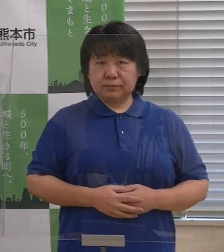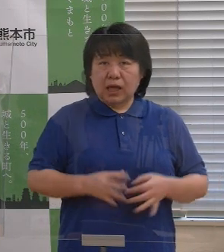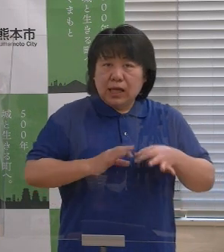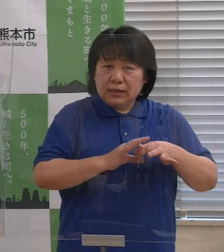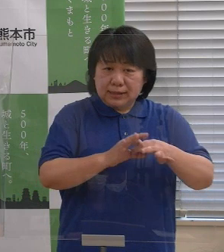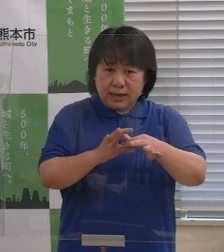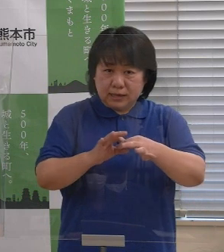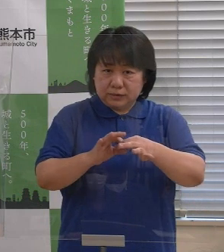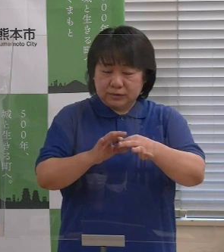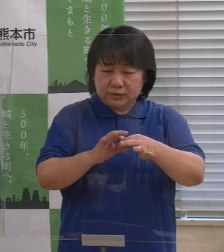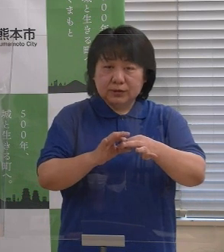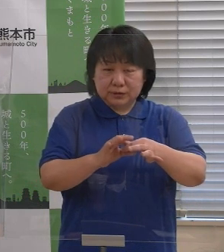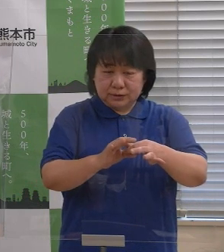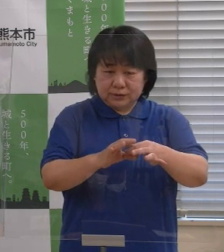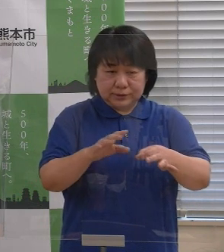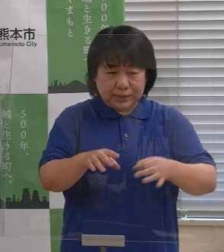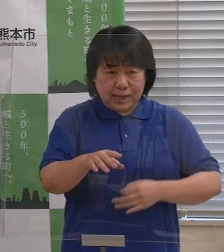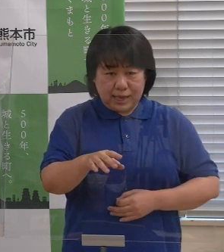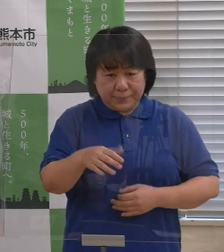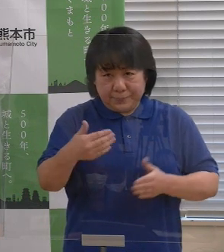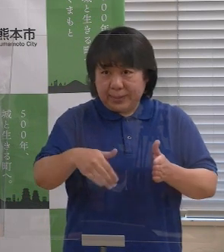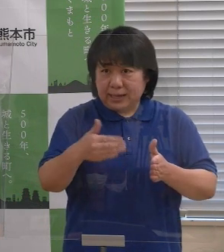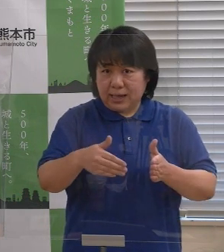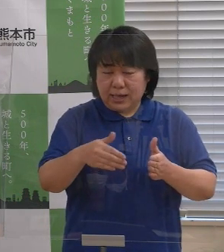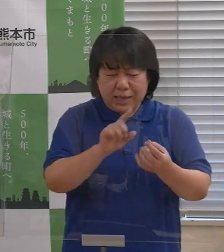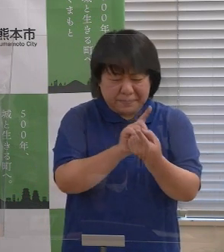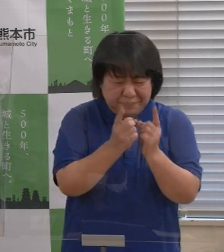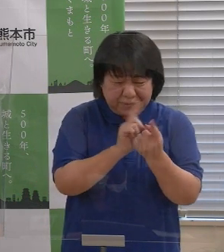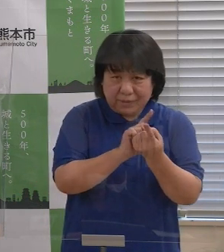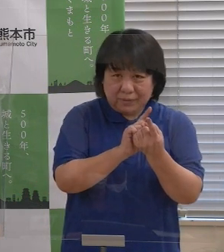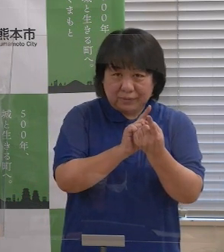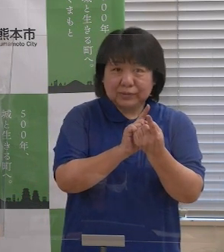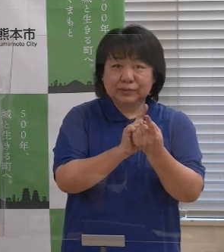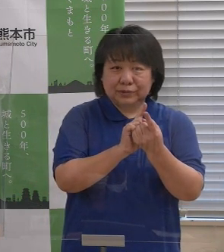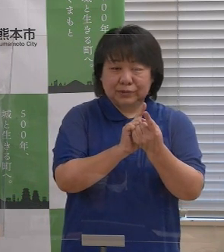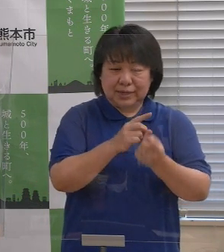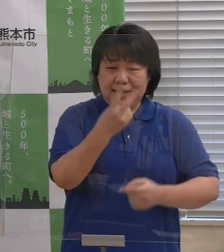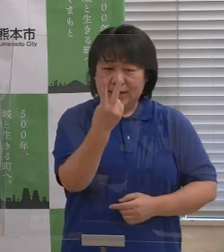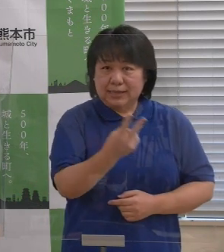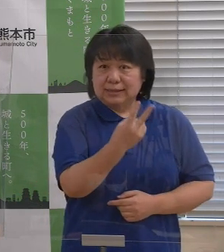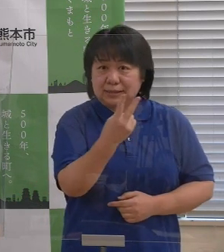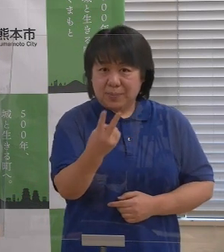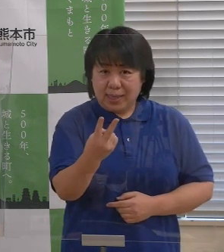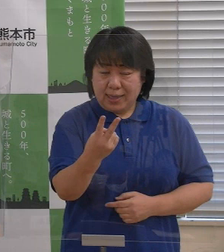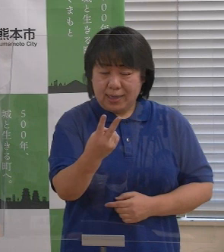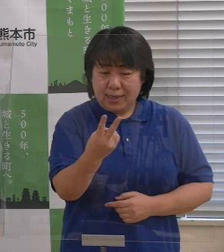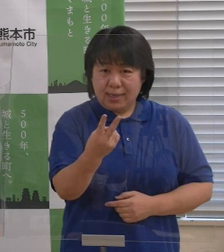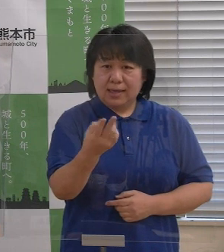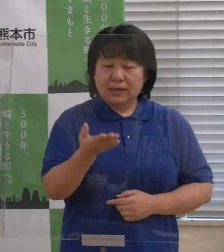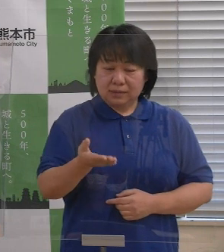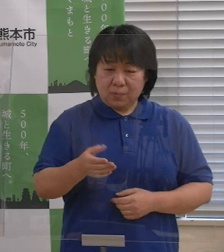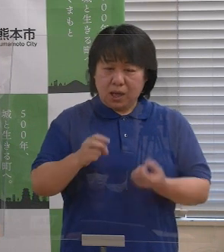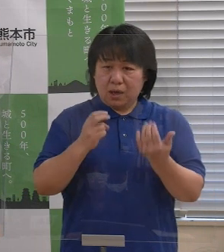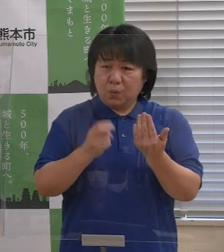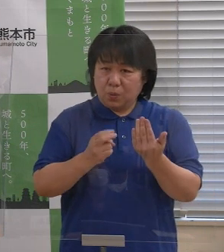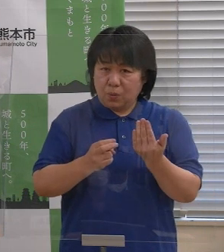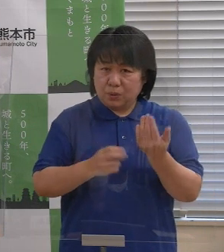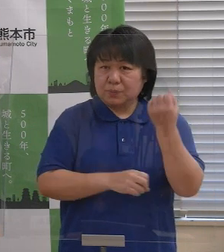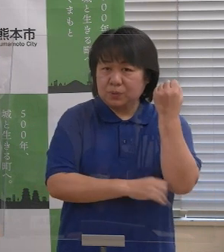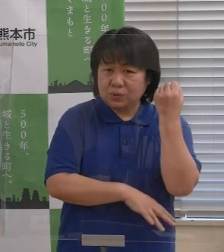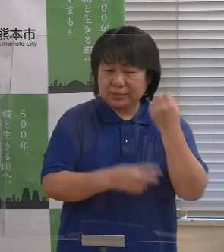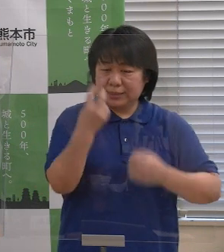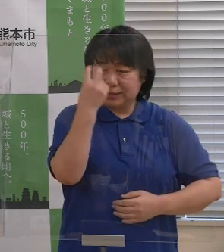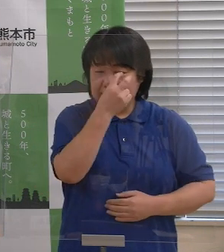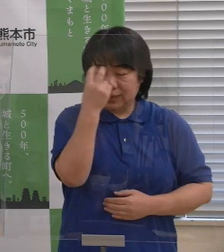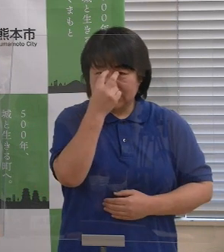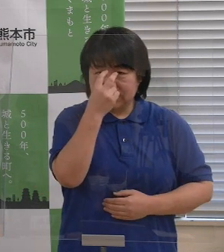連絡が取れておりません濃厚接触者2名の方につきましては、法に基づき検査を受